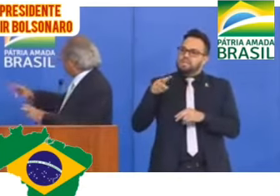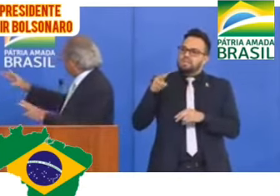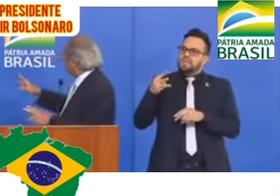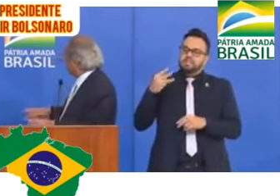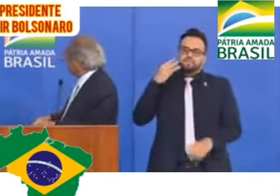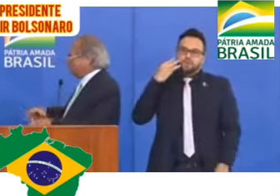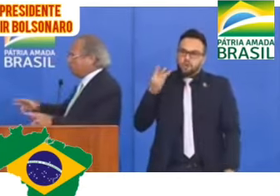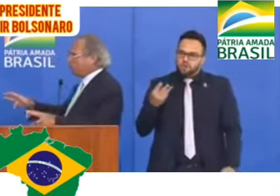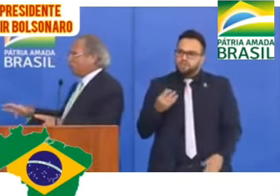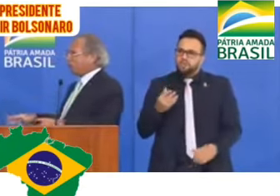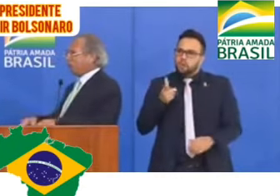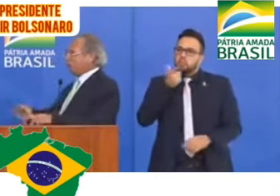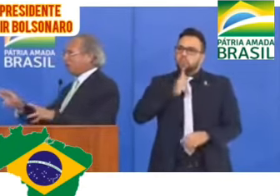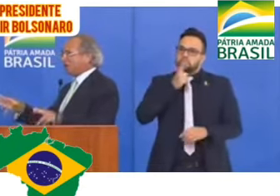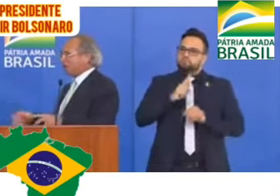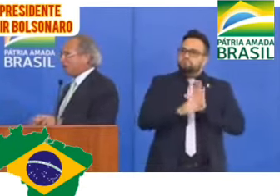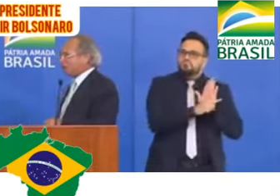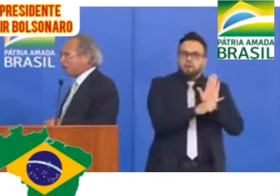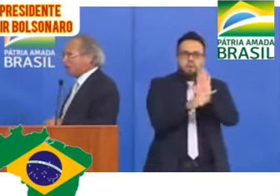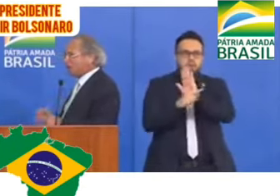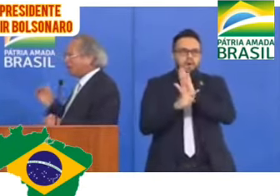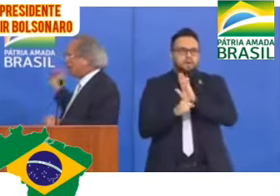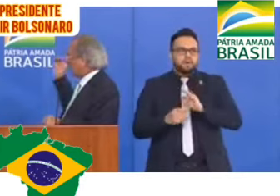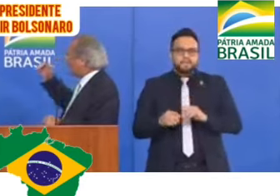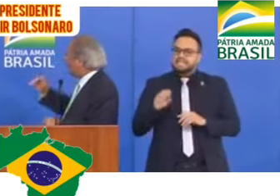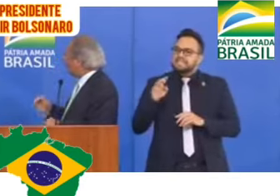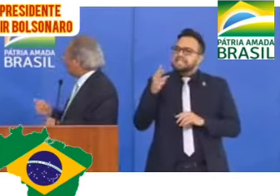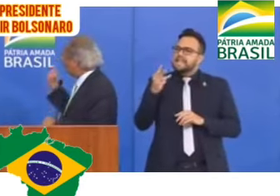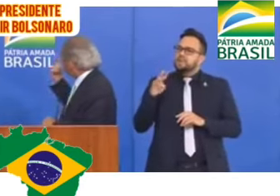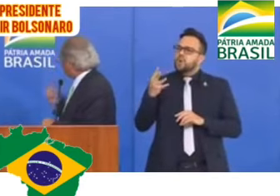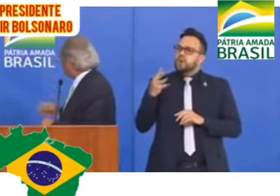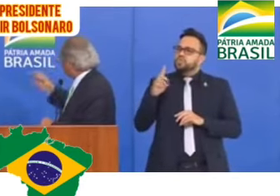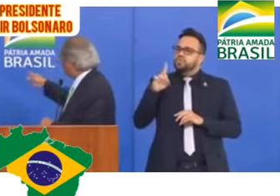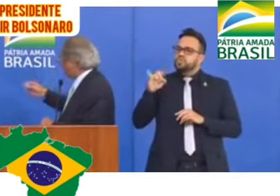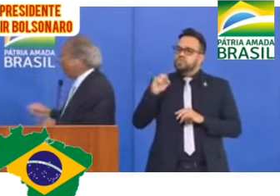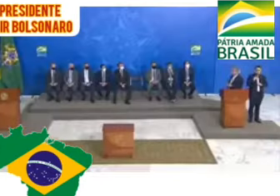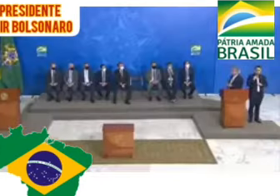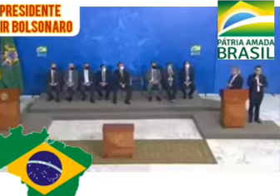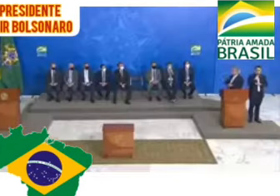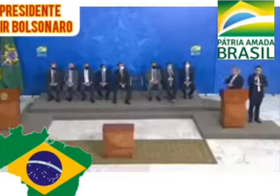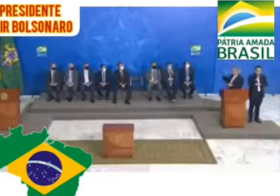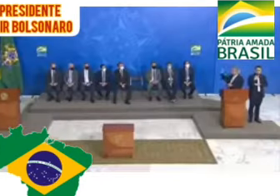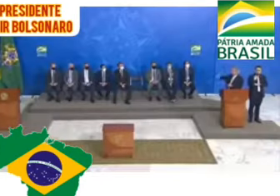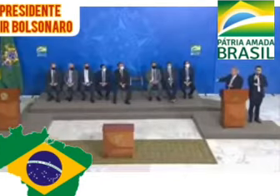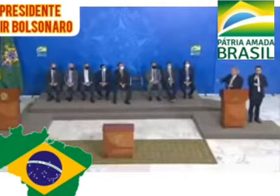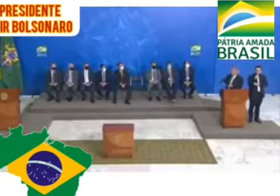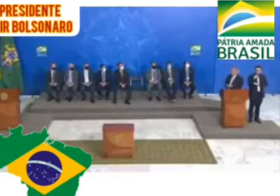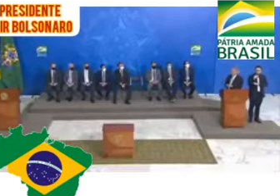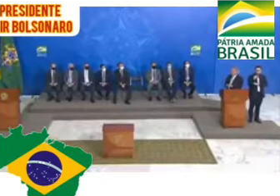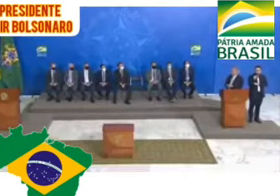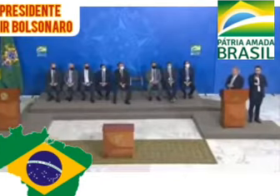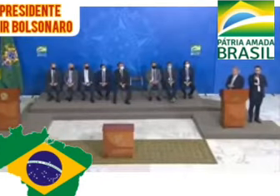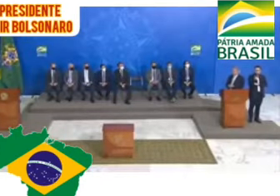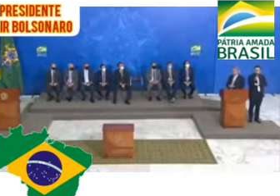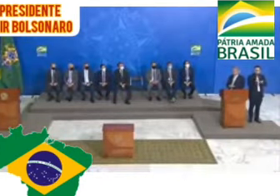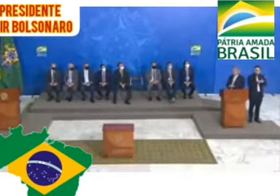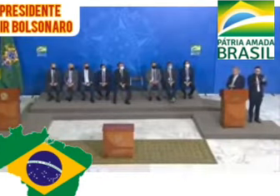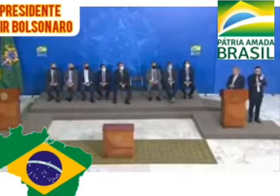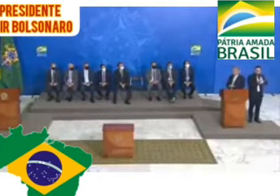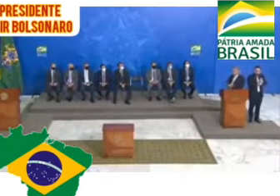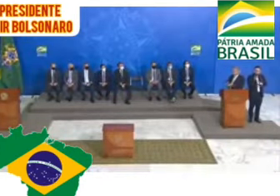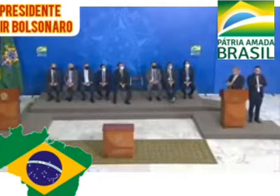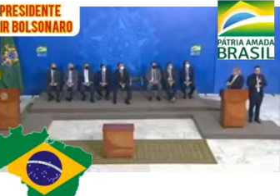falou: olha, já sumimos com o programa em 3 ou 4 dias. Aí o Banco do Brasil entrou num dia só, bateu o Pedro, aí o Pedro voltou, bateu o Banco do Brasil de